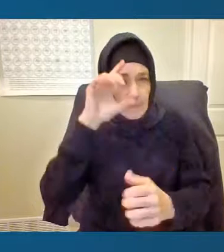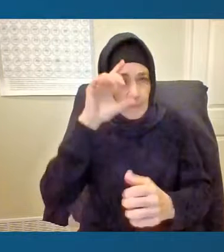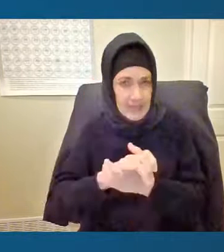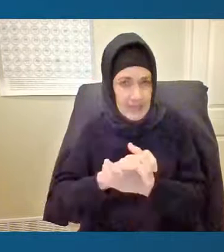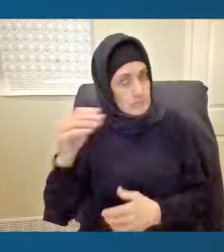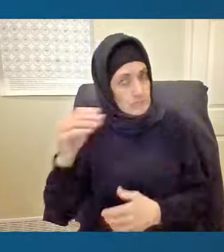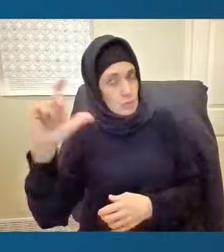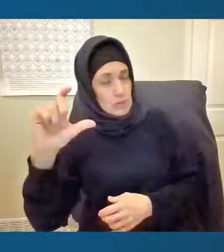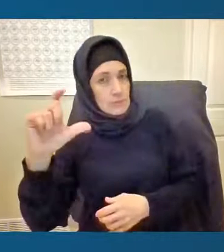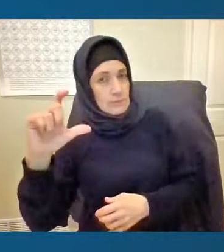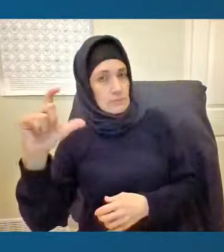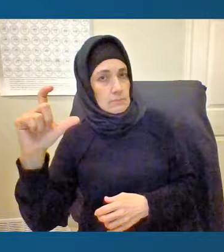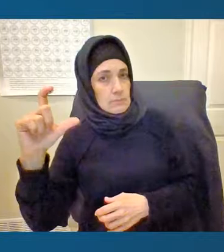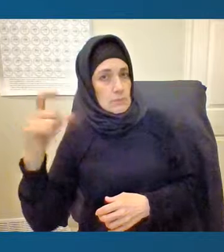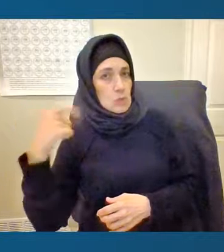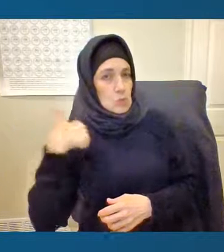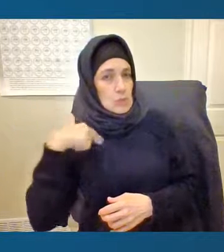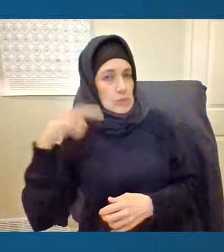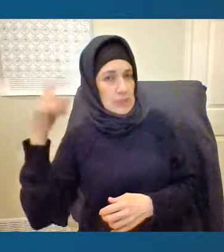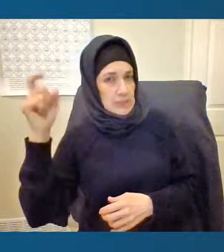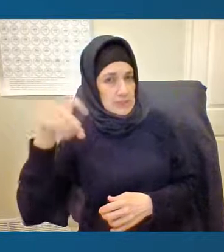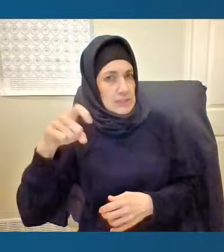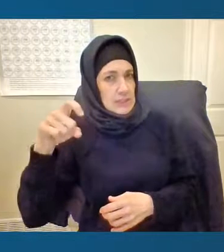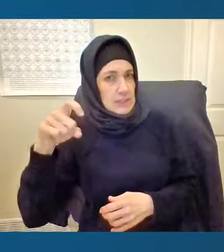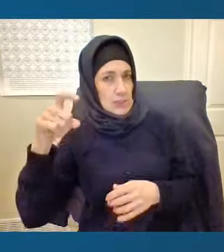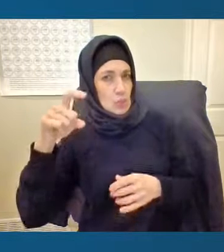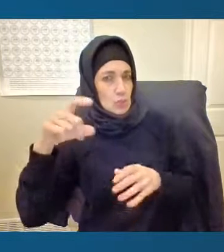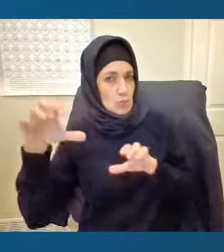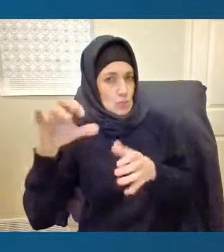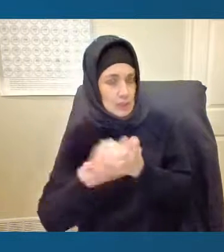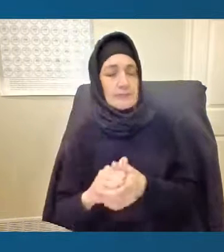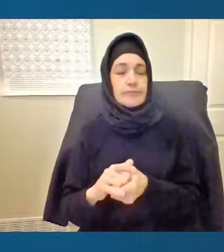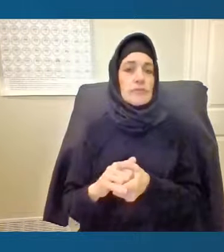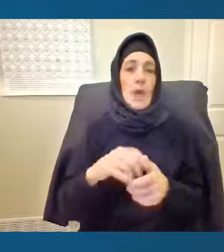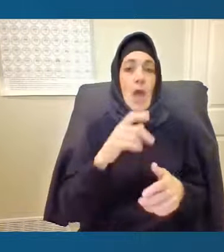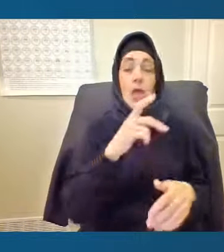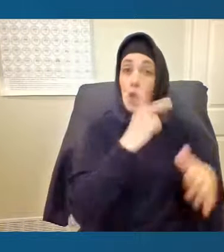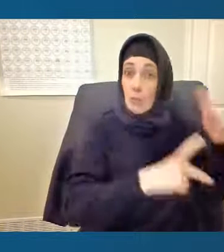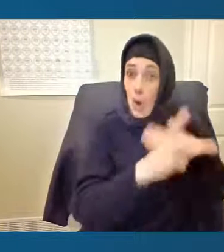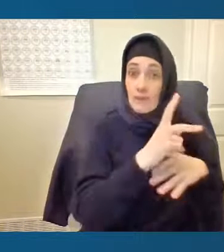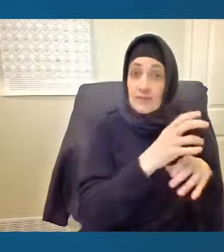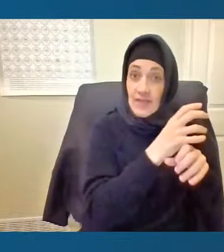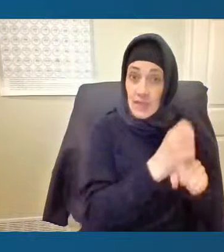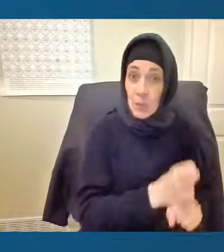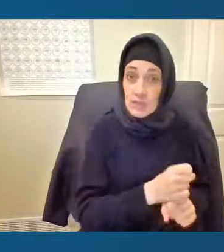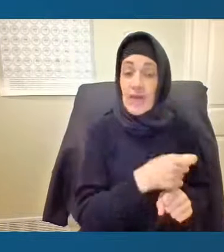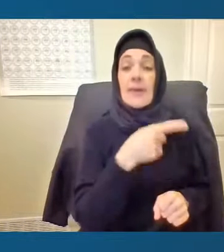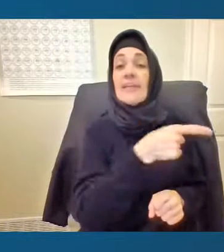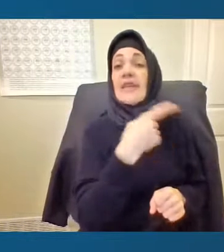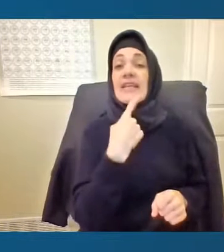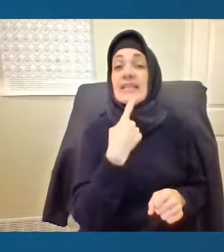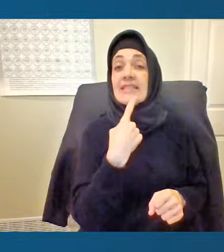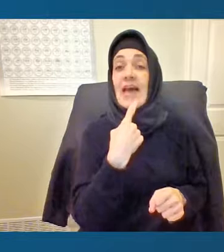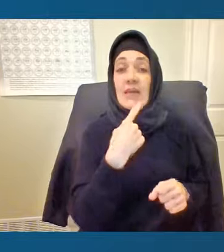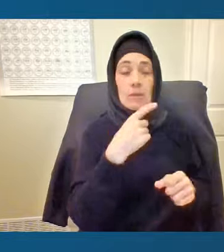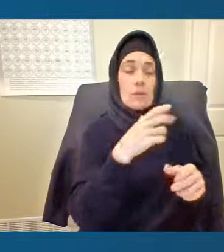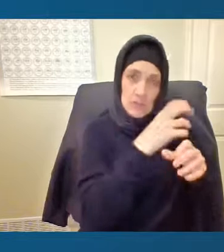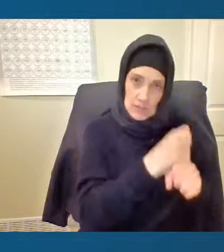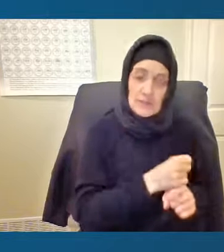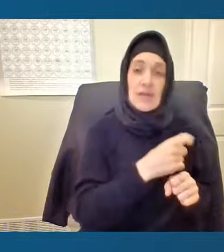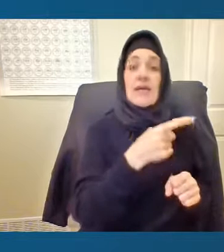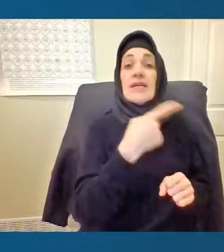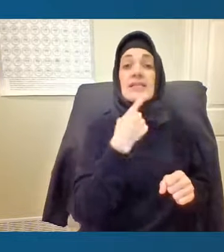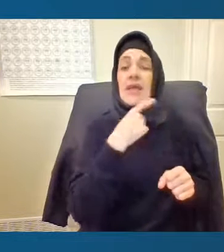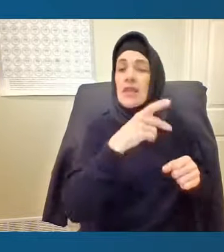what this class is all about. Switch the paradigm. The Prophet ﷺ, for example, he said the strong person isn't the one that slams someone. The strong one is the